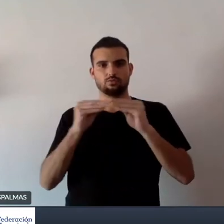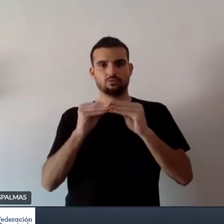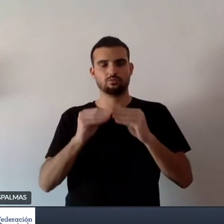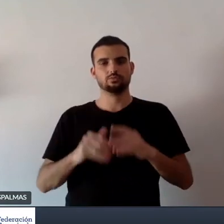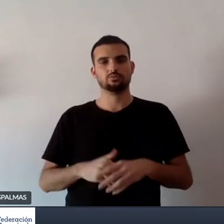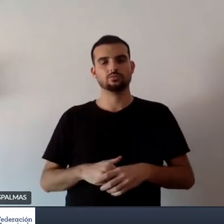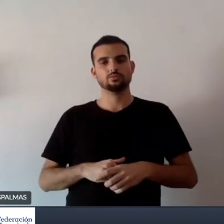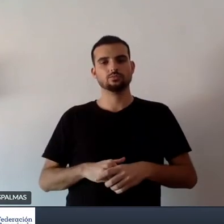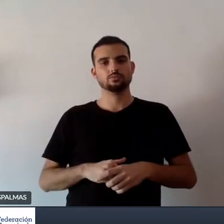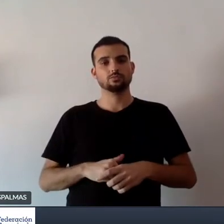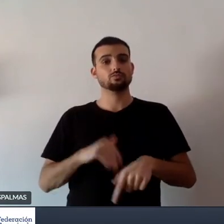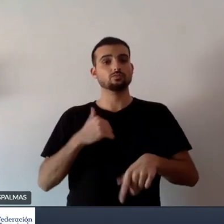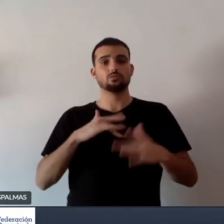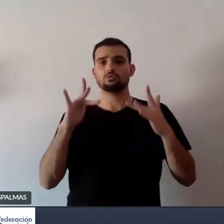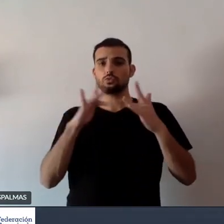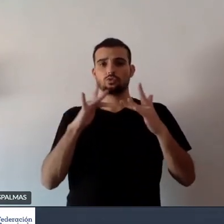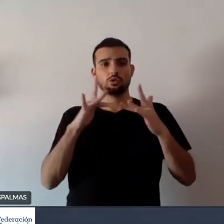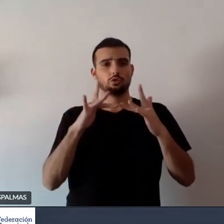No llega a haber contactos.